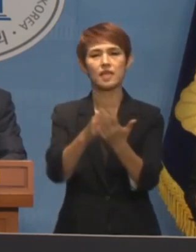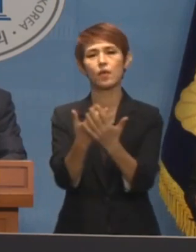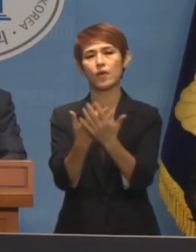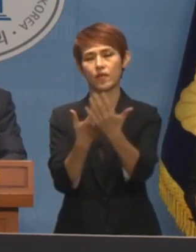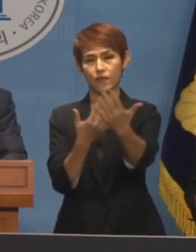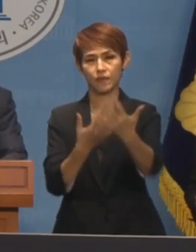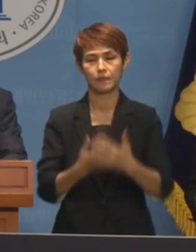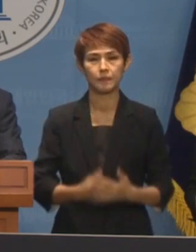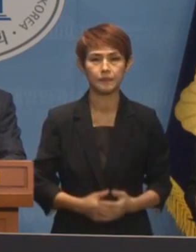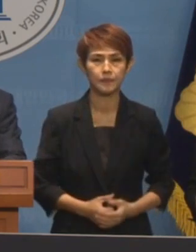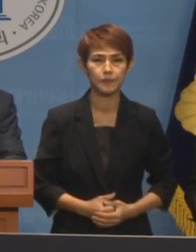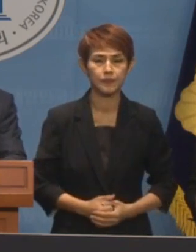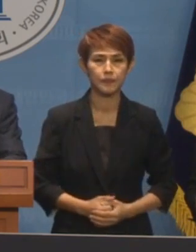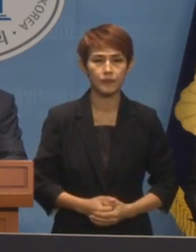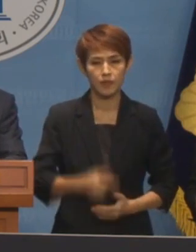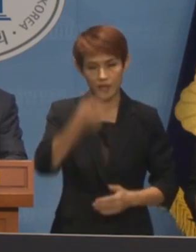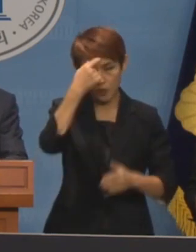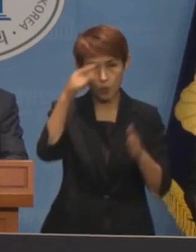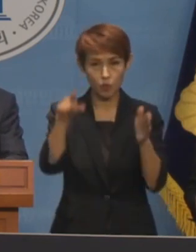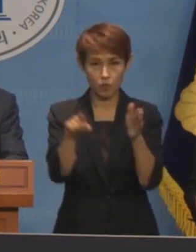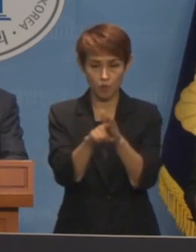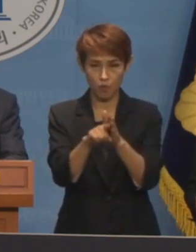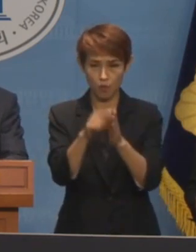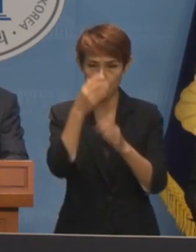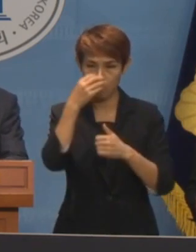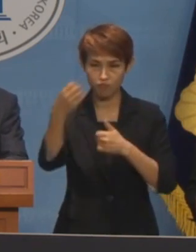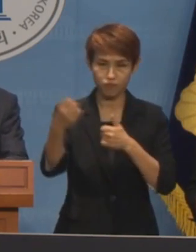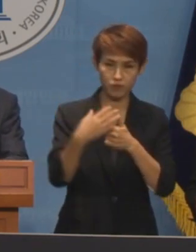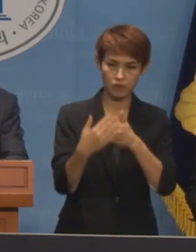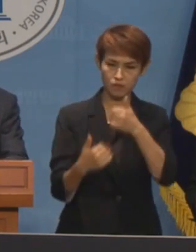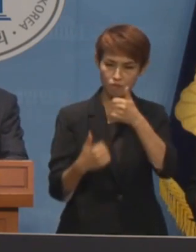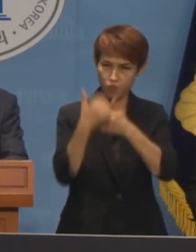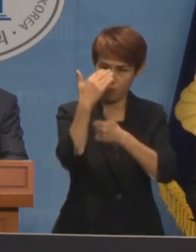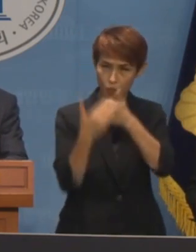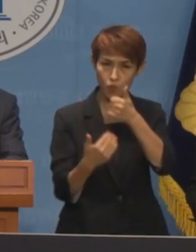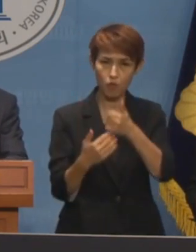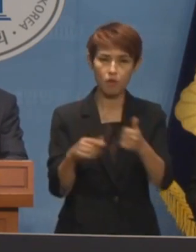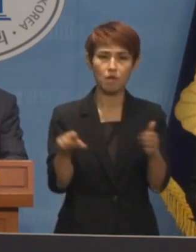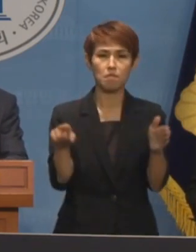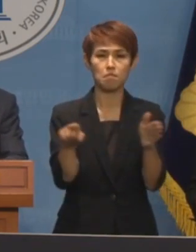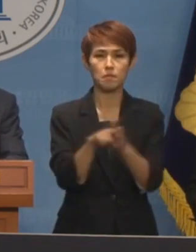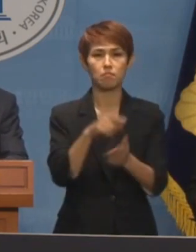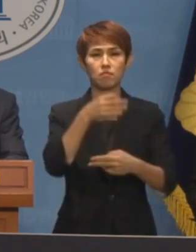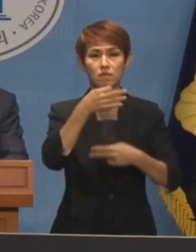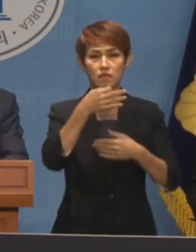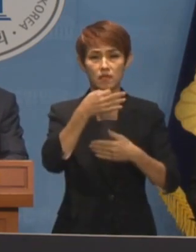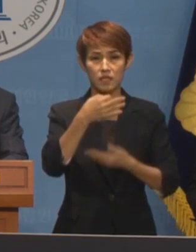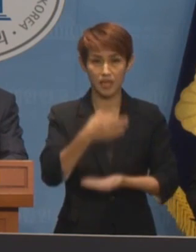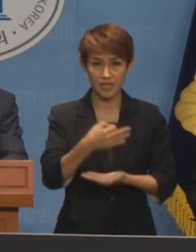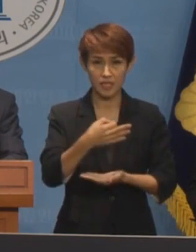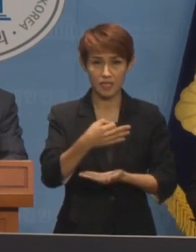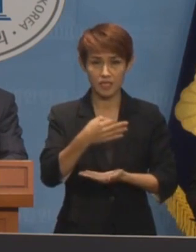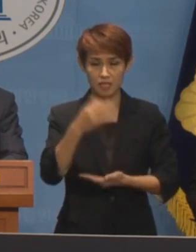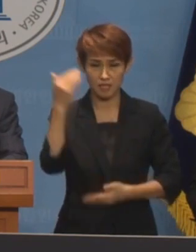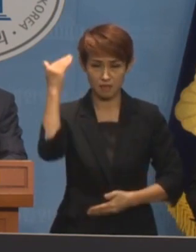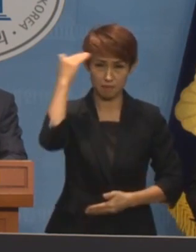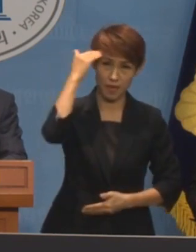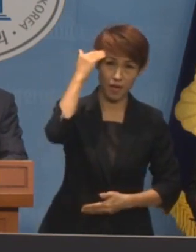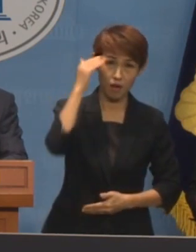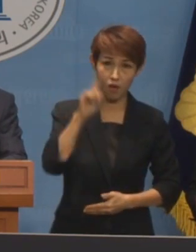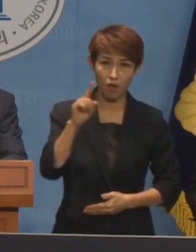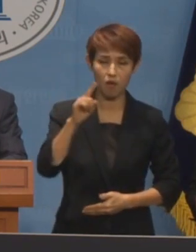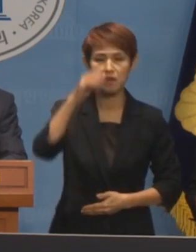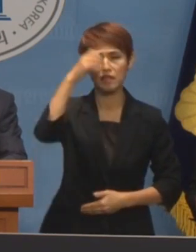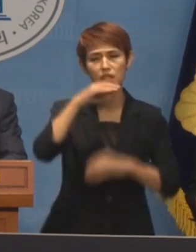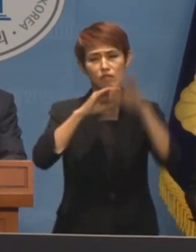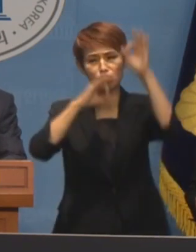엽니다. 기독교 신앙을 모욕하고 신앙적 가치를 훼손하는 것은 단순한 실수가